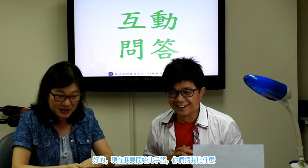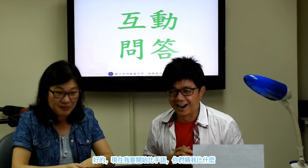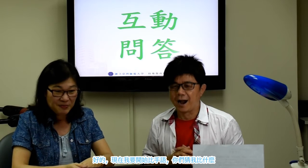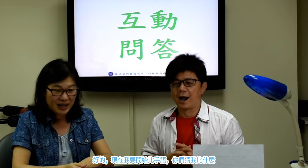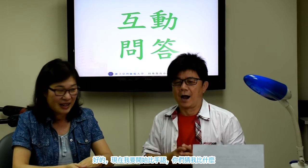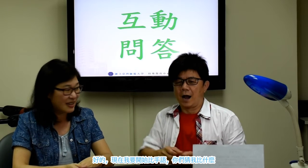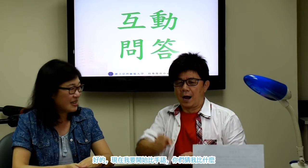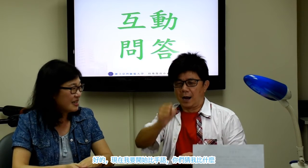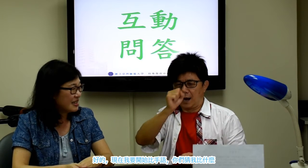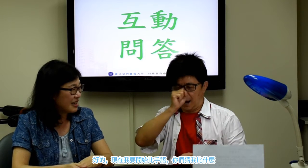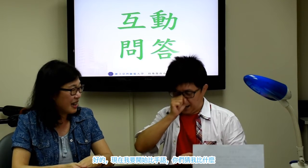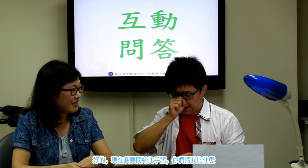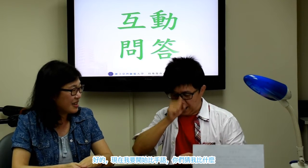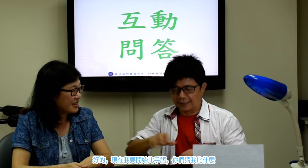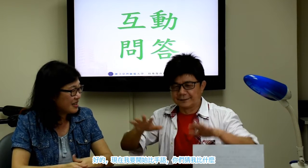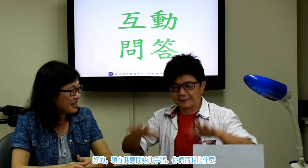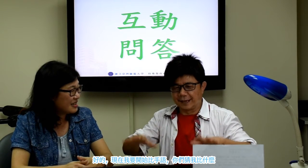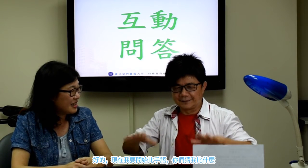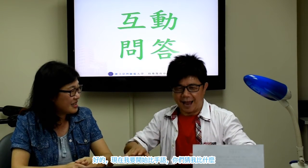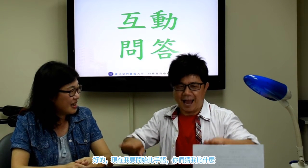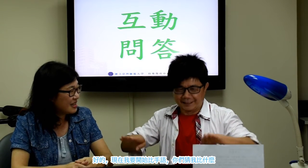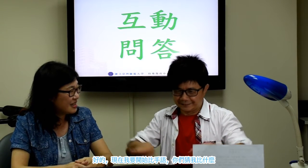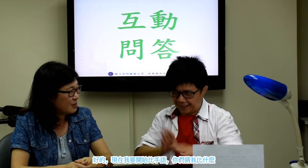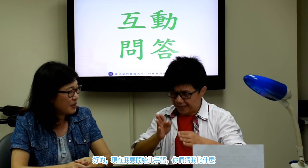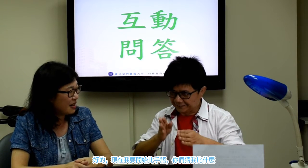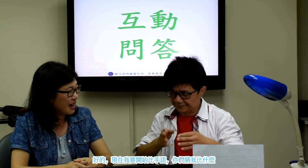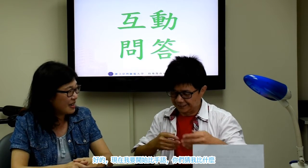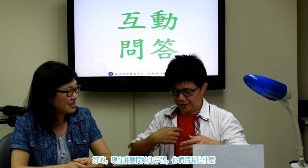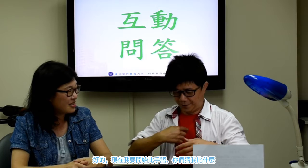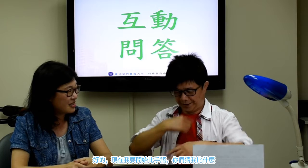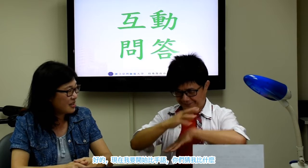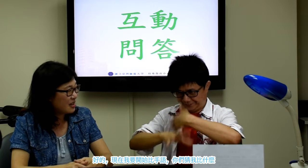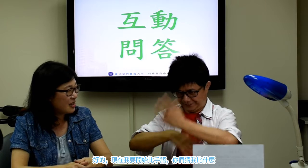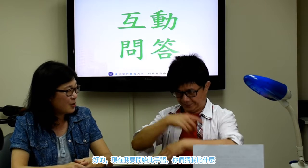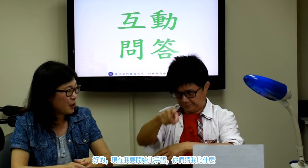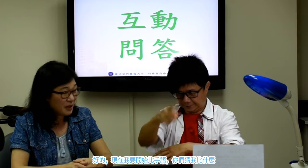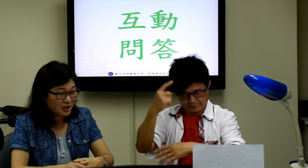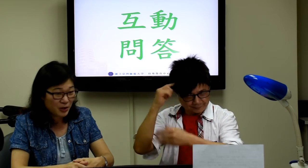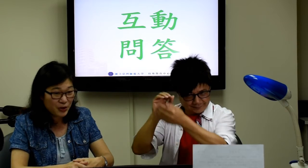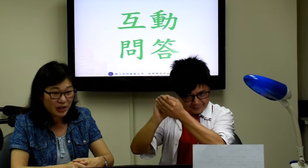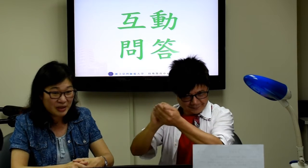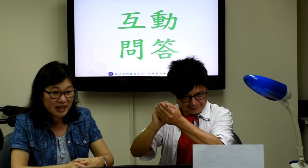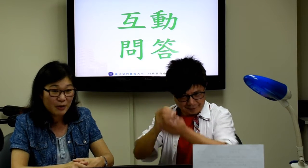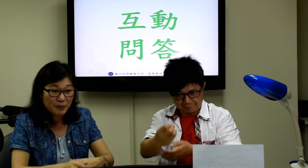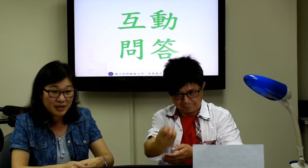哦。好，好的，现在呢，我们要开始 我比手语，你们猜我比什